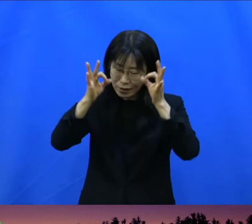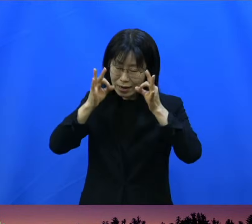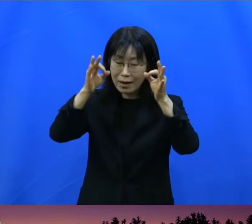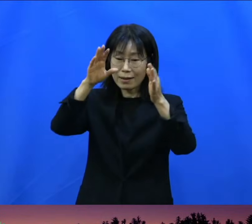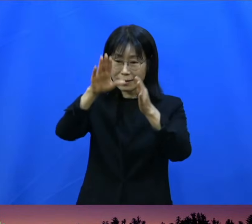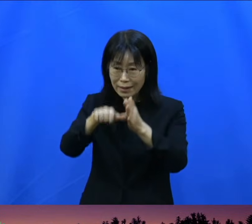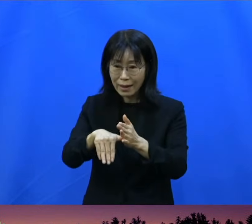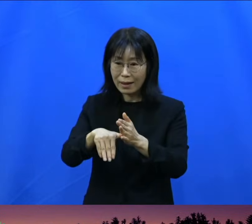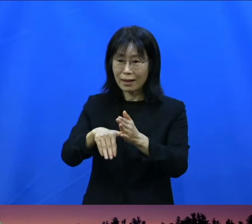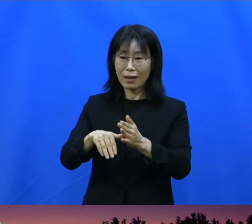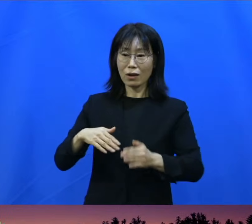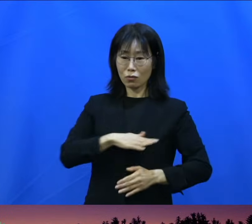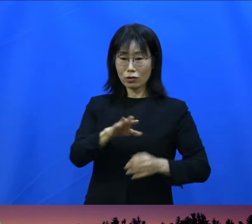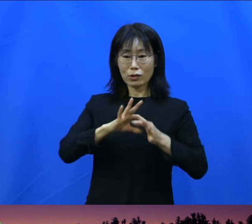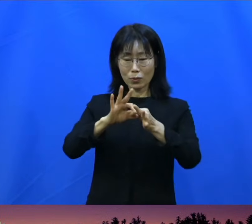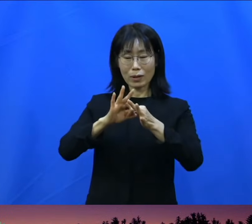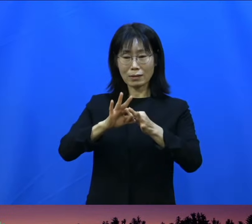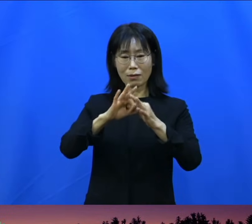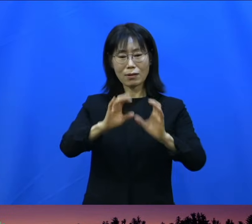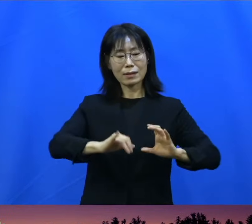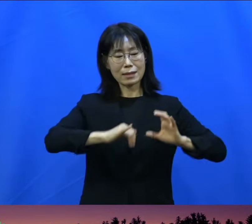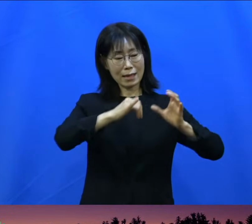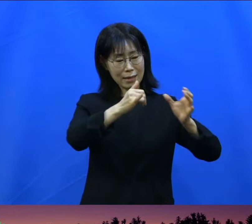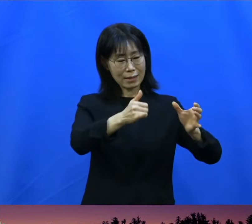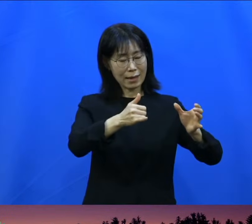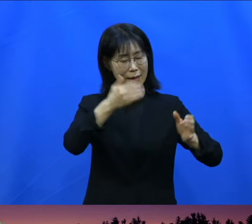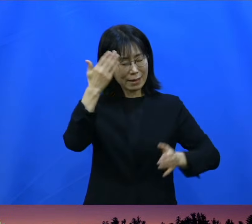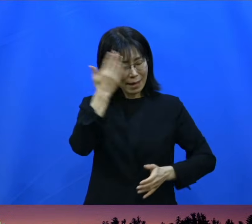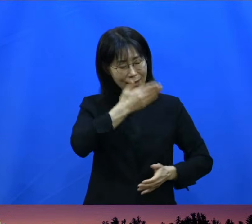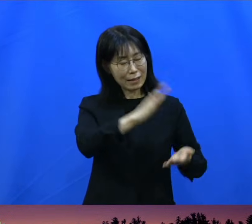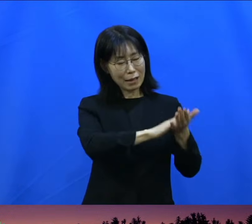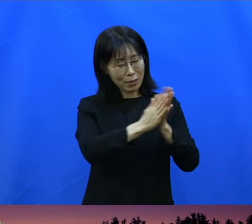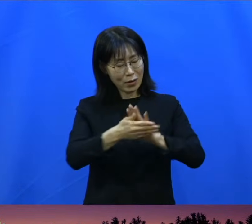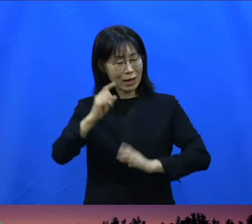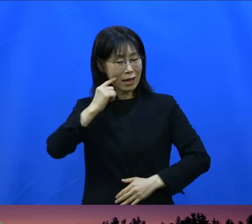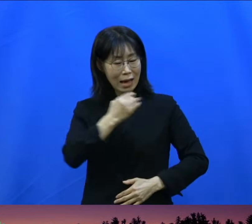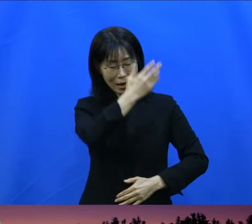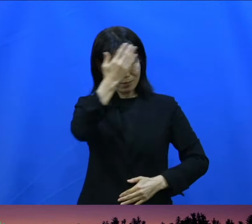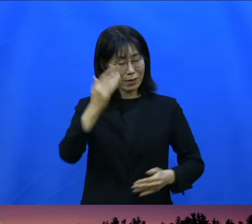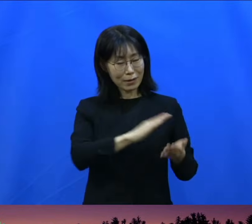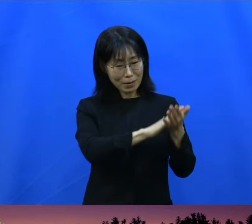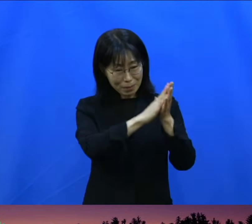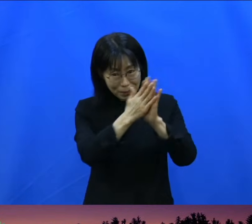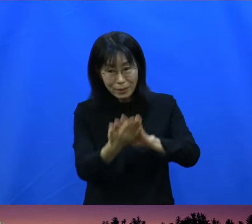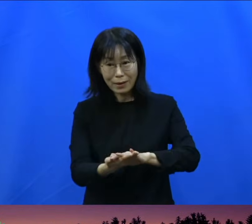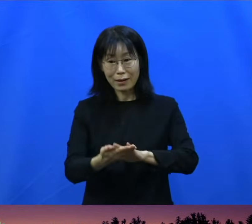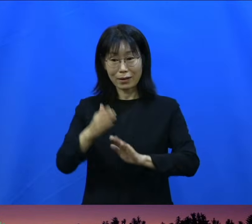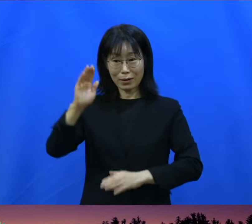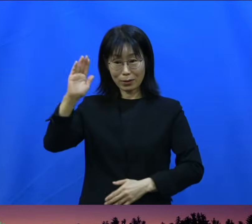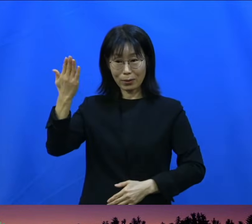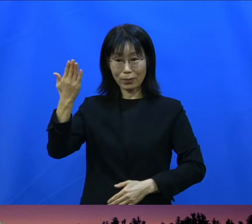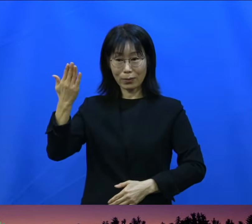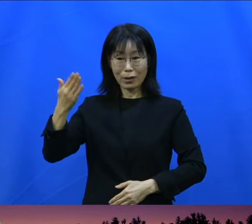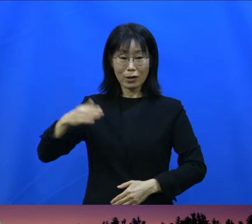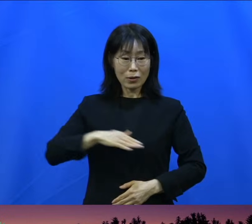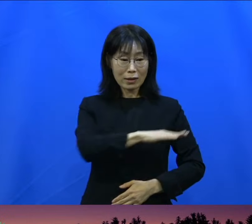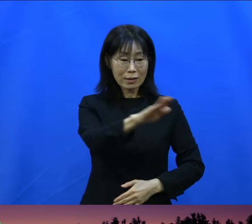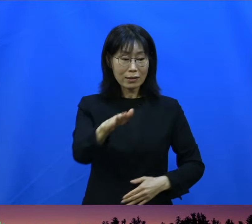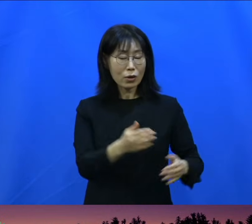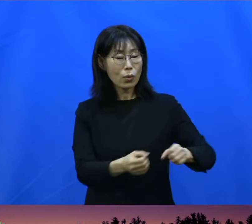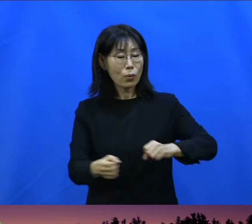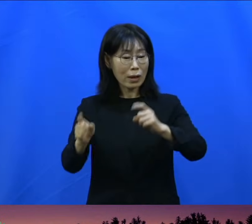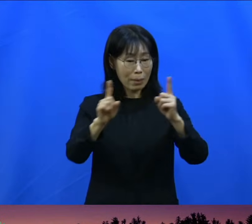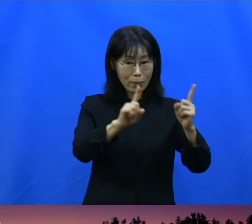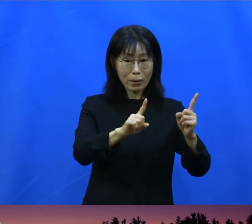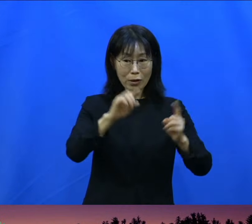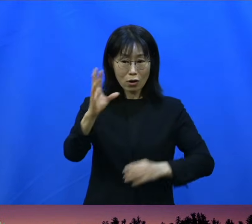통하여 세상을 밝게 아름답게 그 아름다움을 회복시키는 일에, 본래